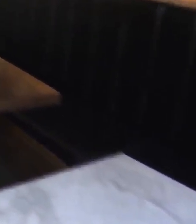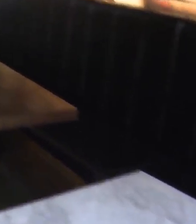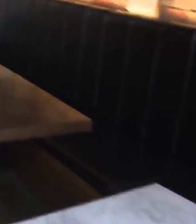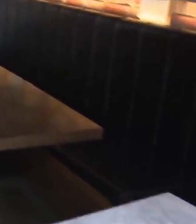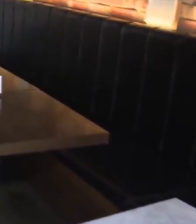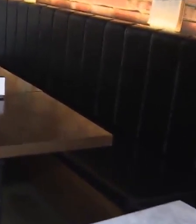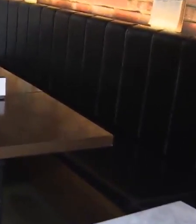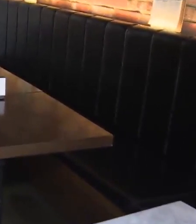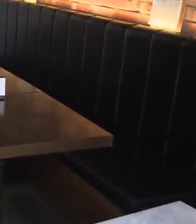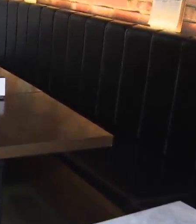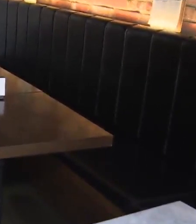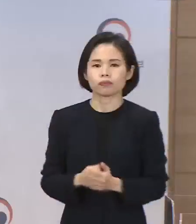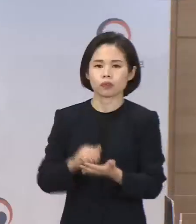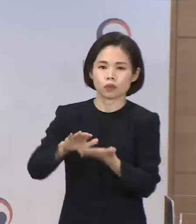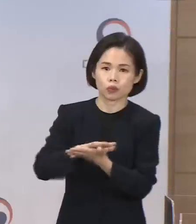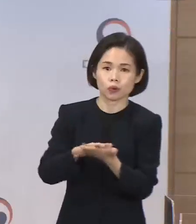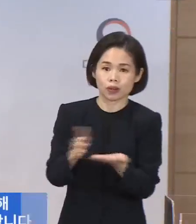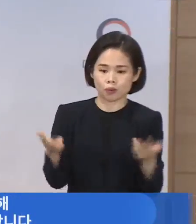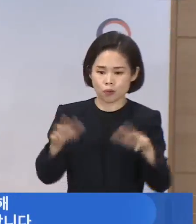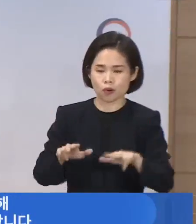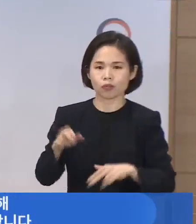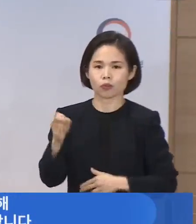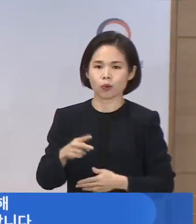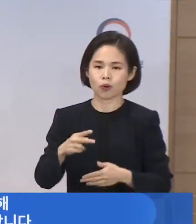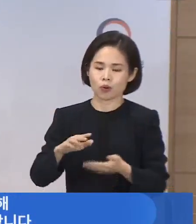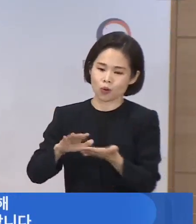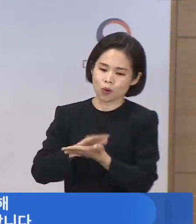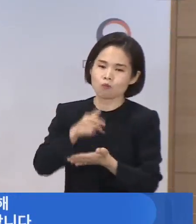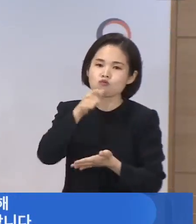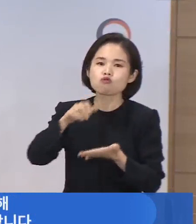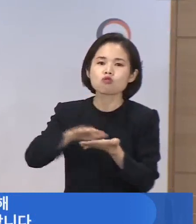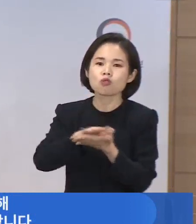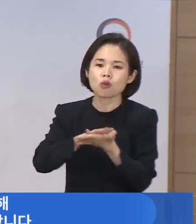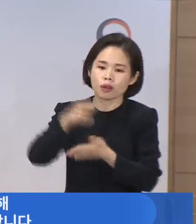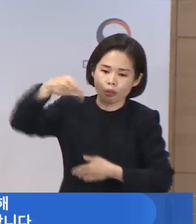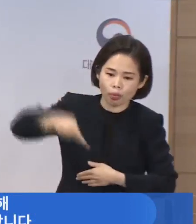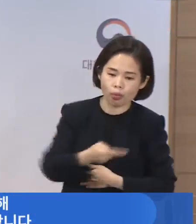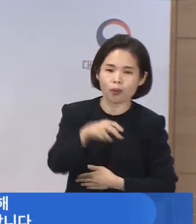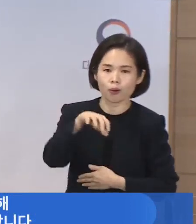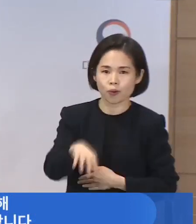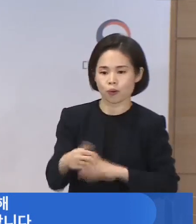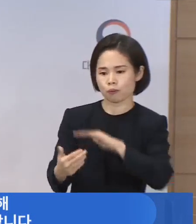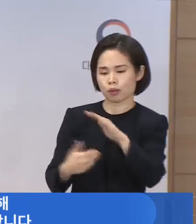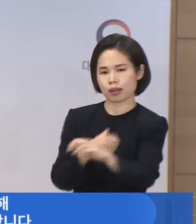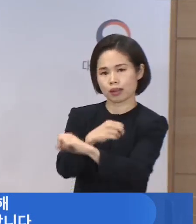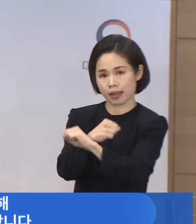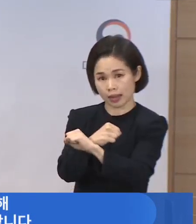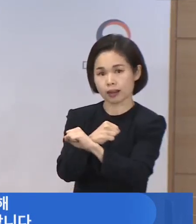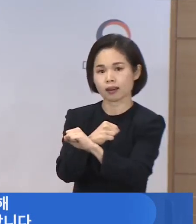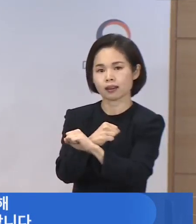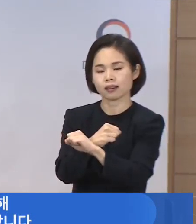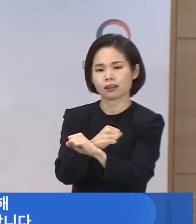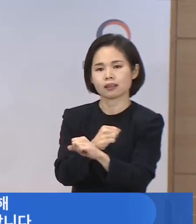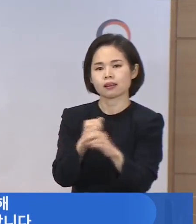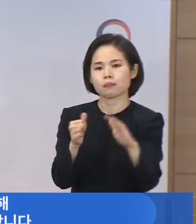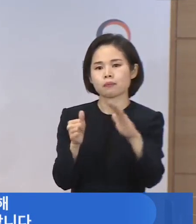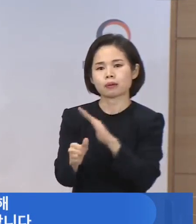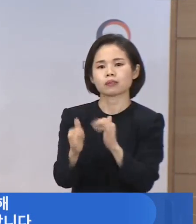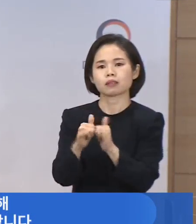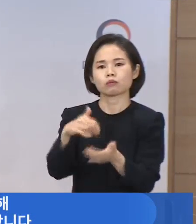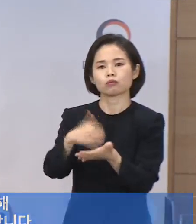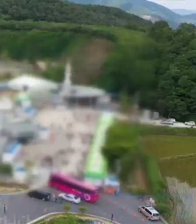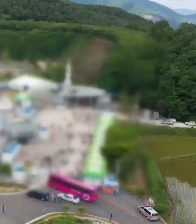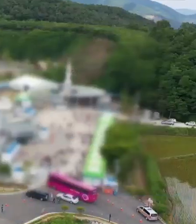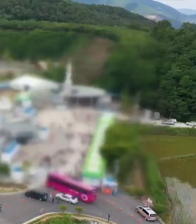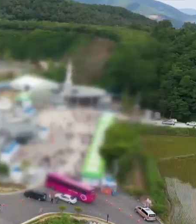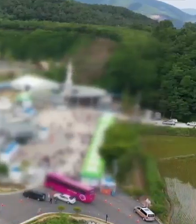합니다. 놀이공원, 워터파크 등은 사전 예약제 등을 통해 이용 인원을 평소의 절반 수준으로 제한해야